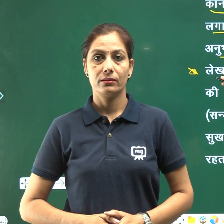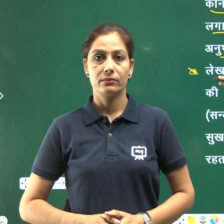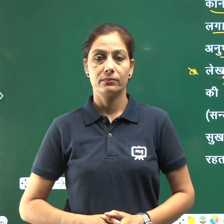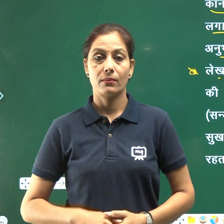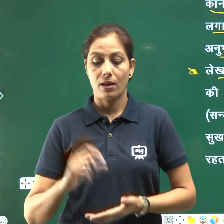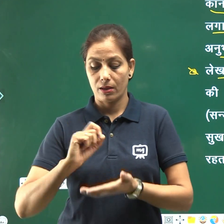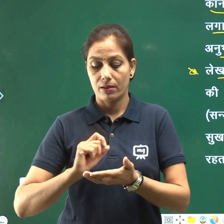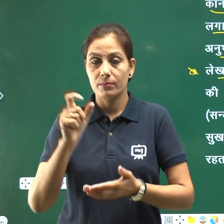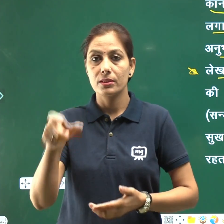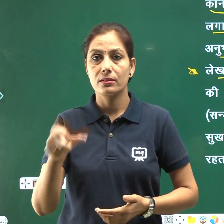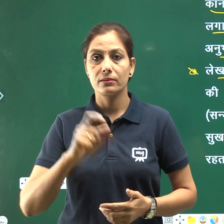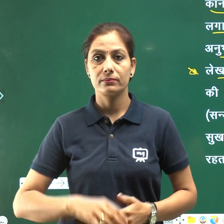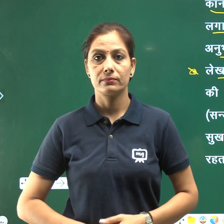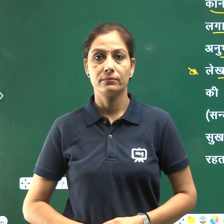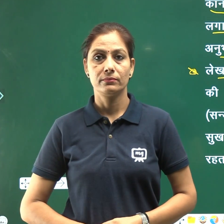लेखक ने